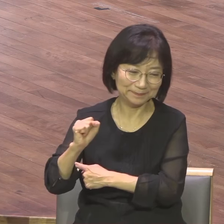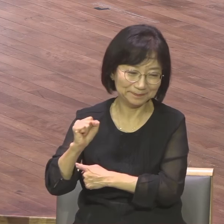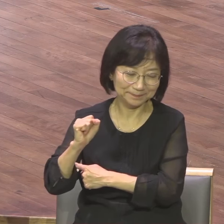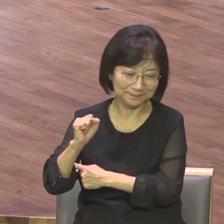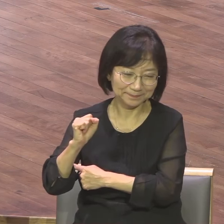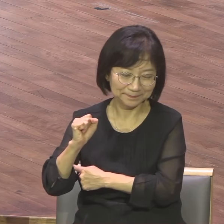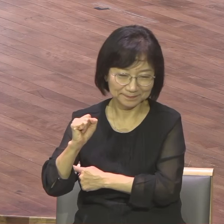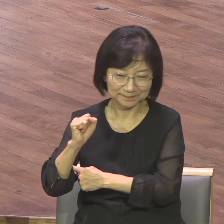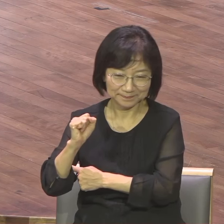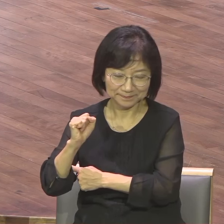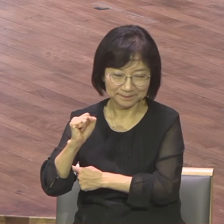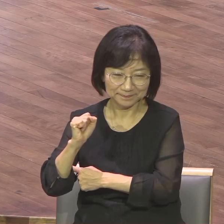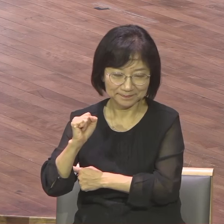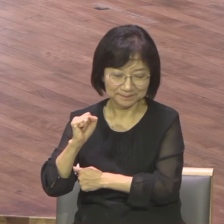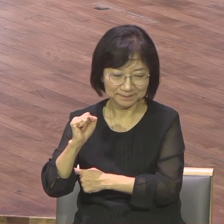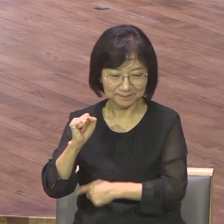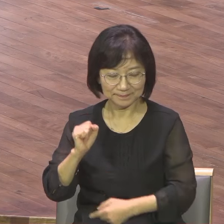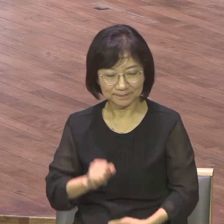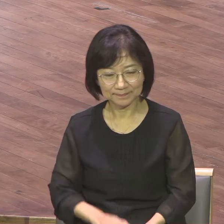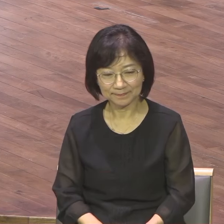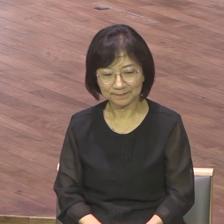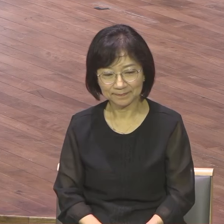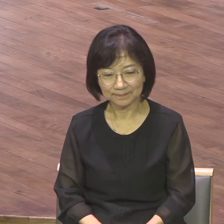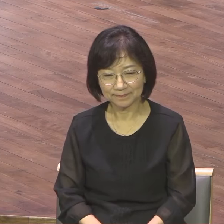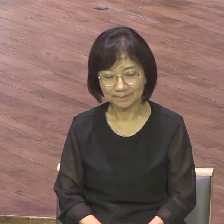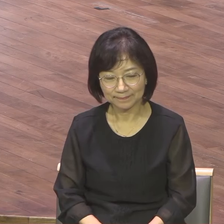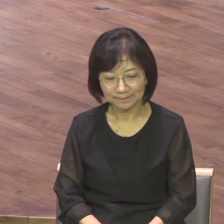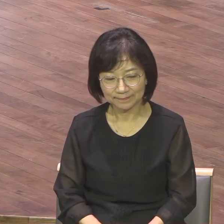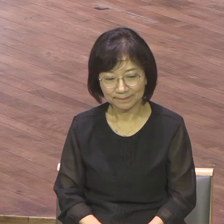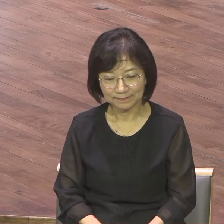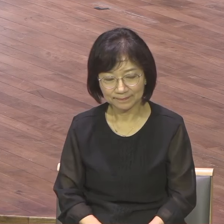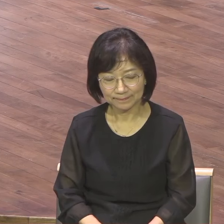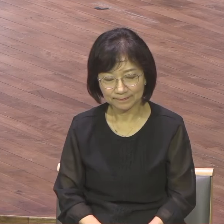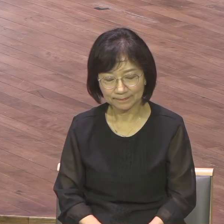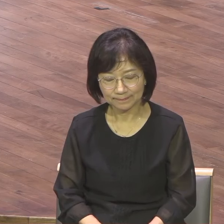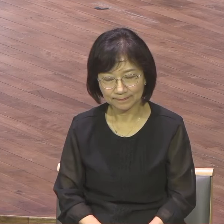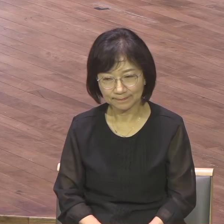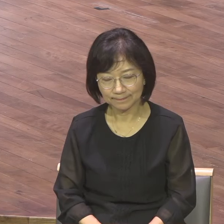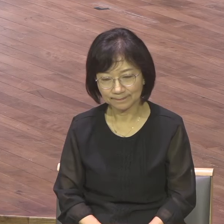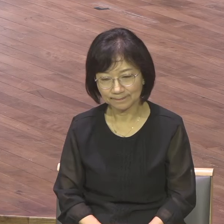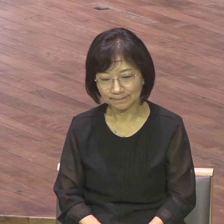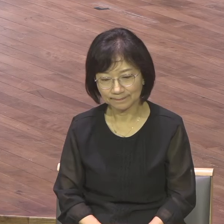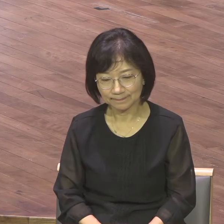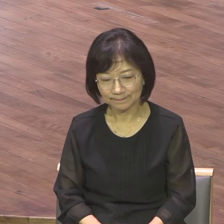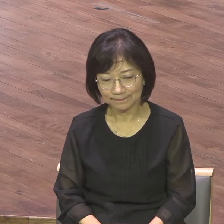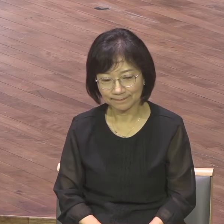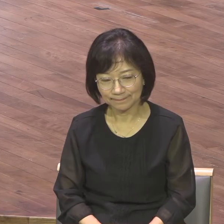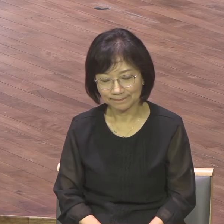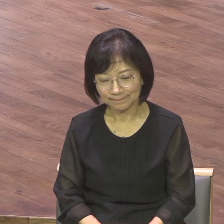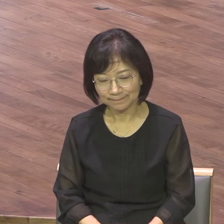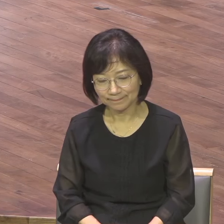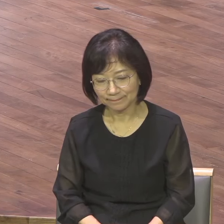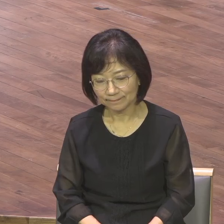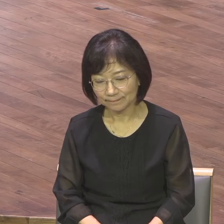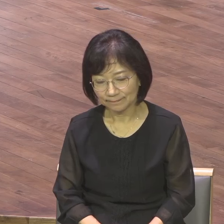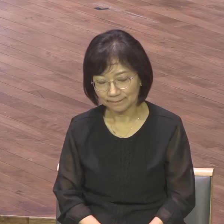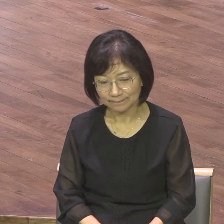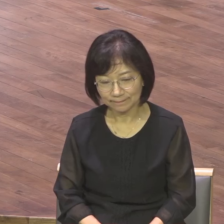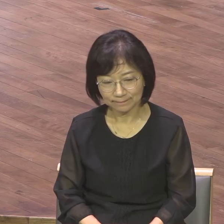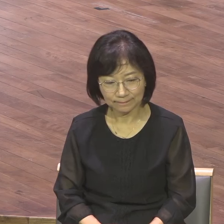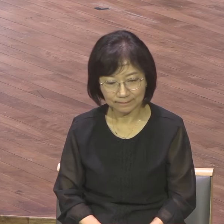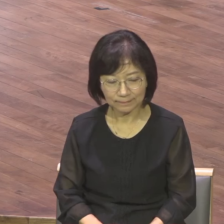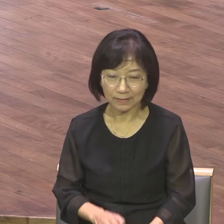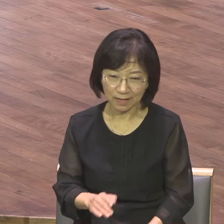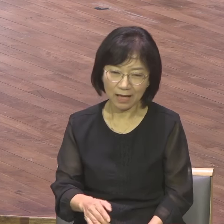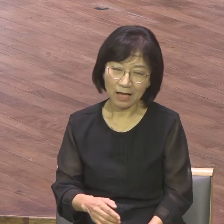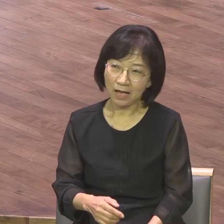more. 여기에 이걸 체험해 보자고 말씀드렸는데, 우리가 믿음으로 산다는 것을 너무